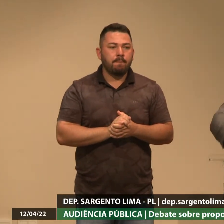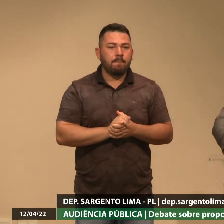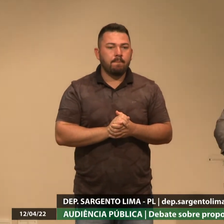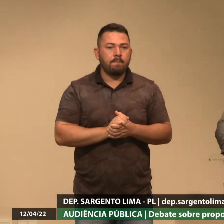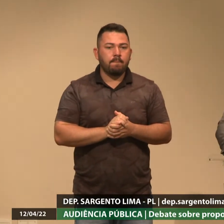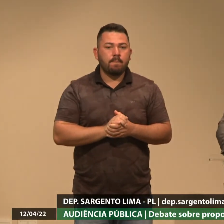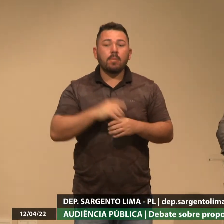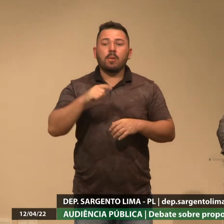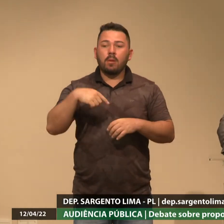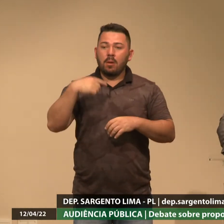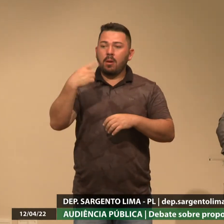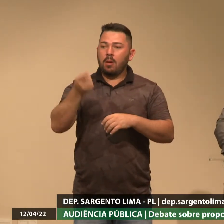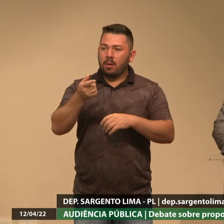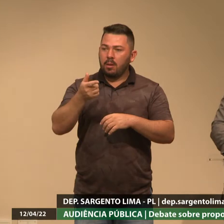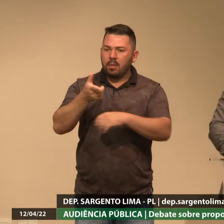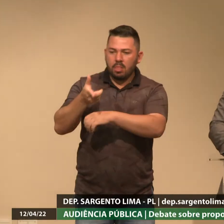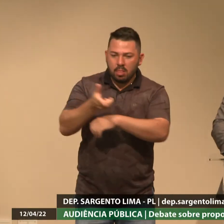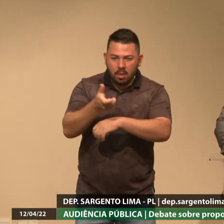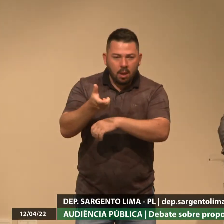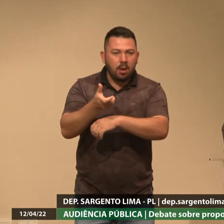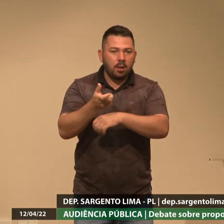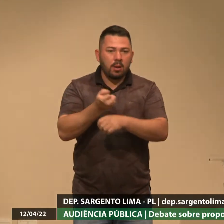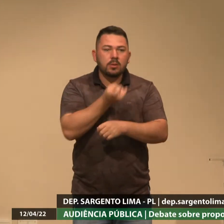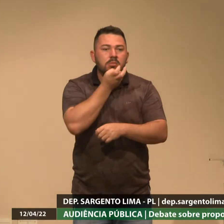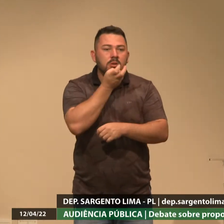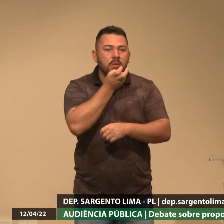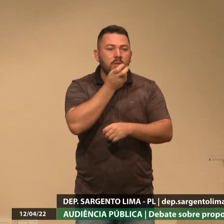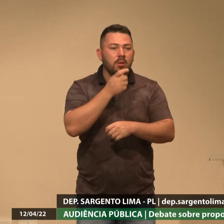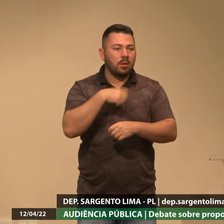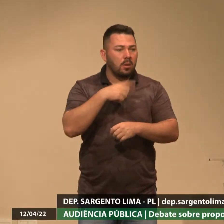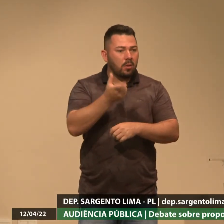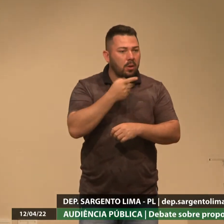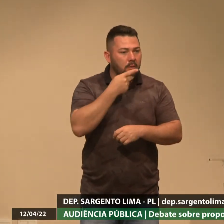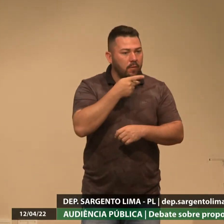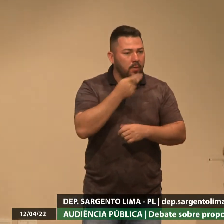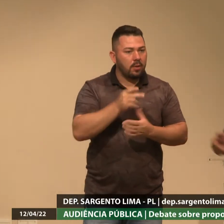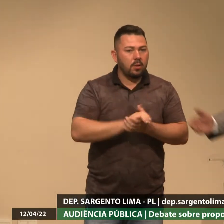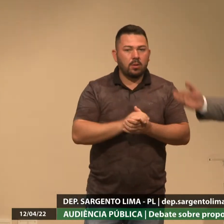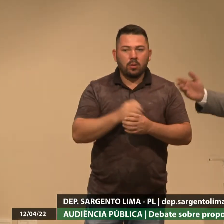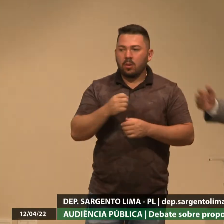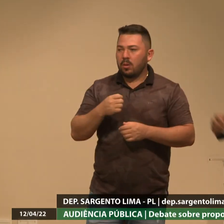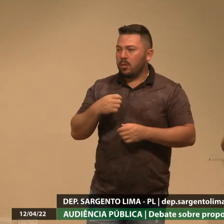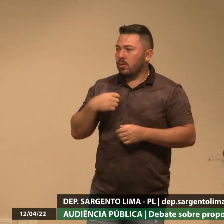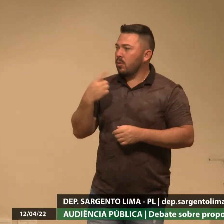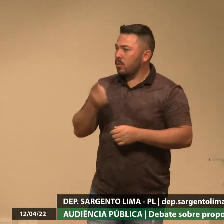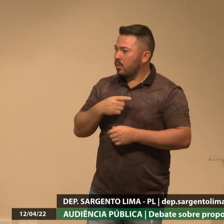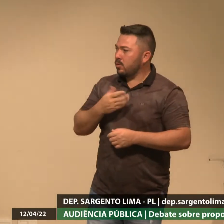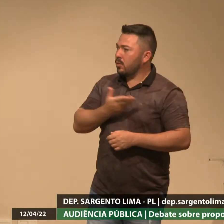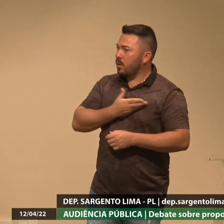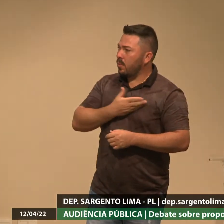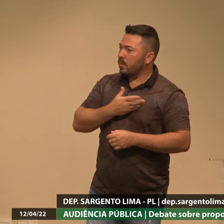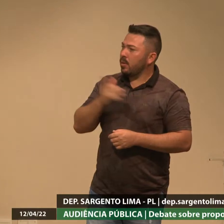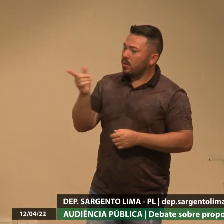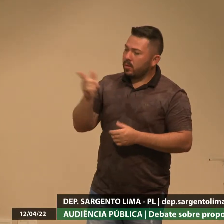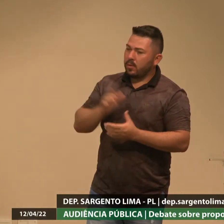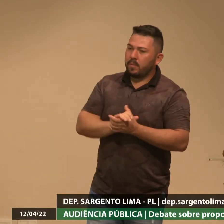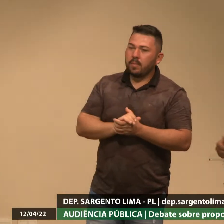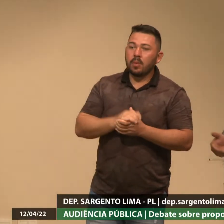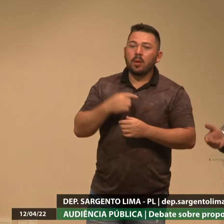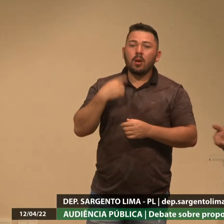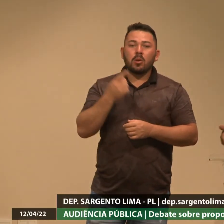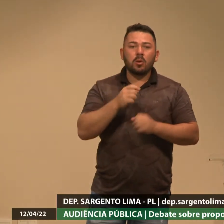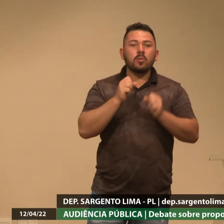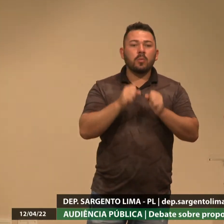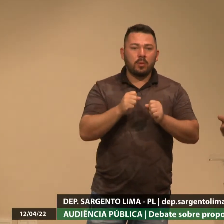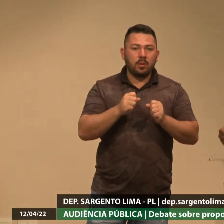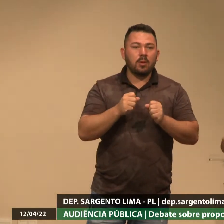e além da caça ao javali quero citar novamente aqui o nosso amigo né o Jorge saver ainda nós podemos